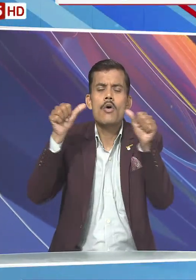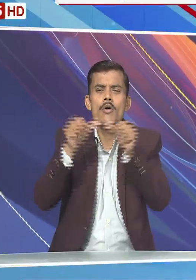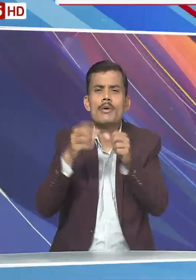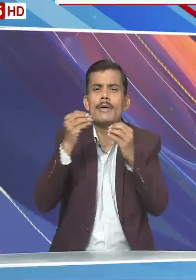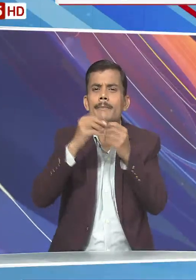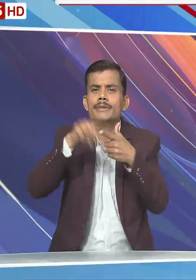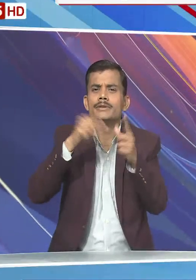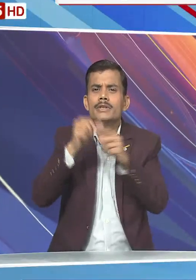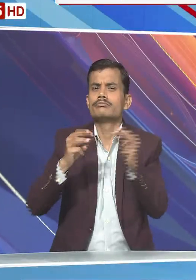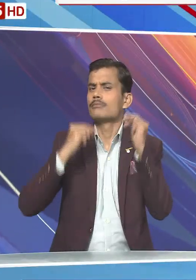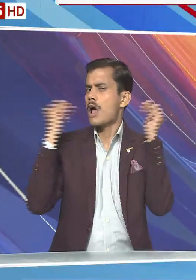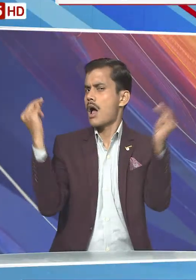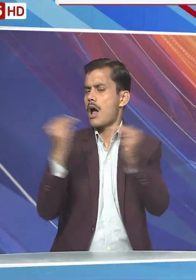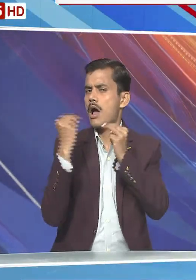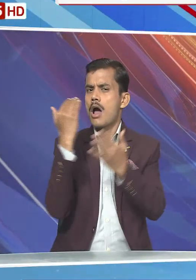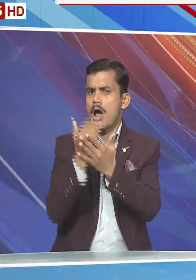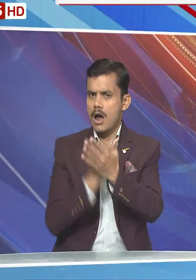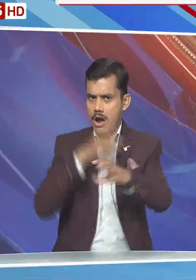में हिस्सा लेंगे।